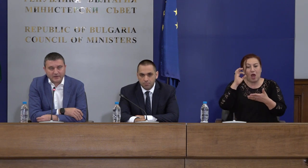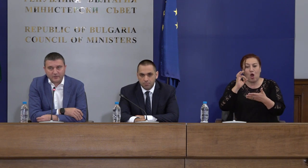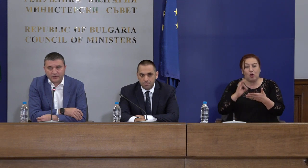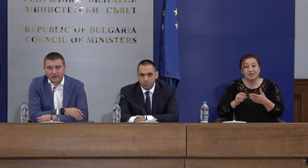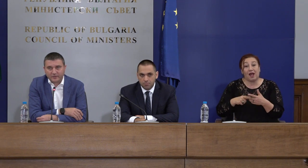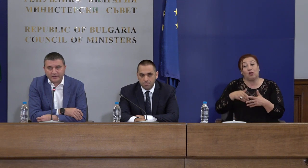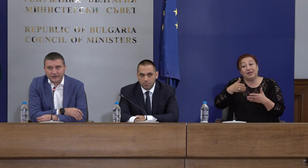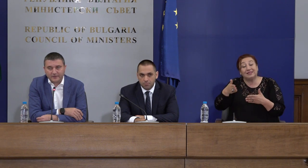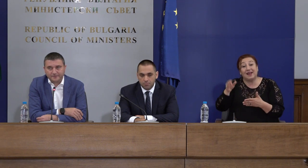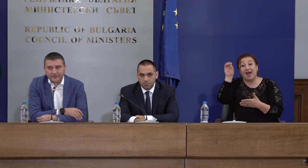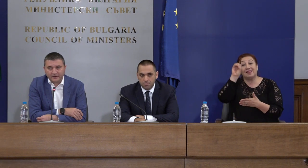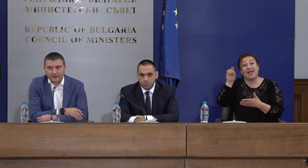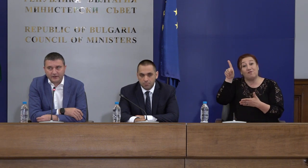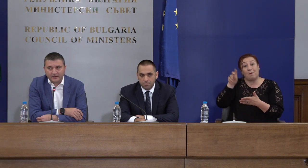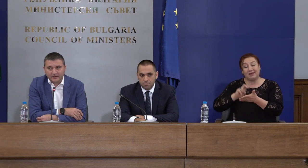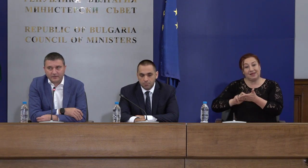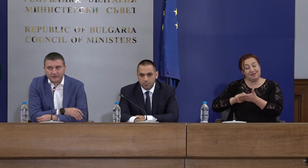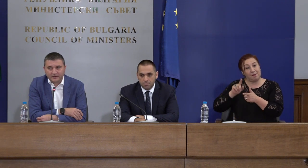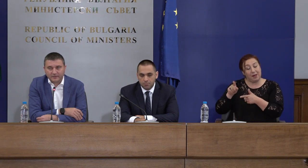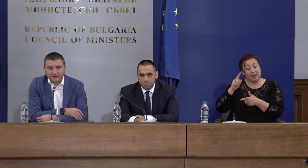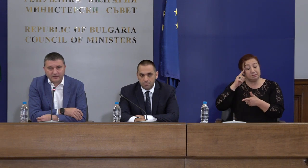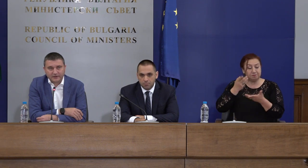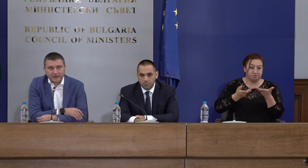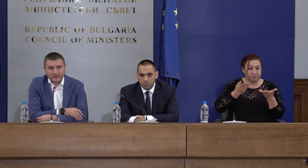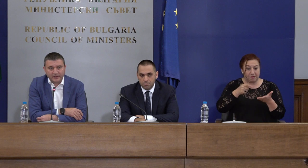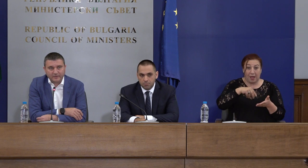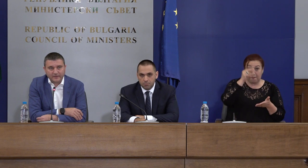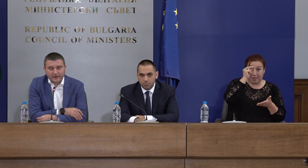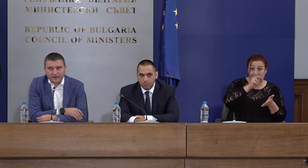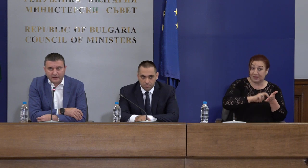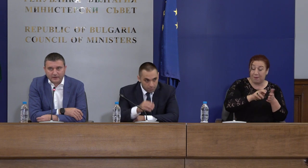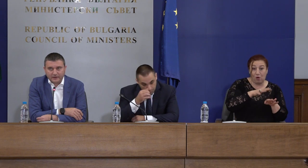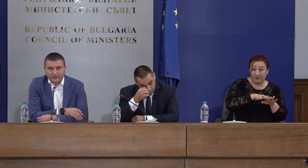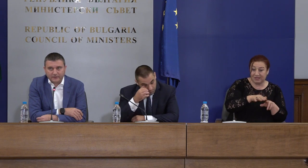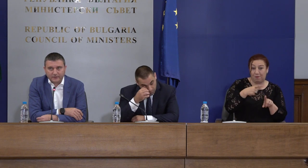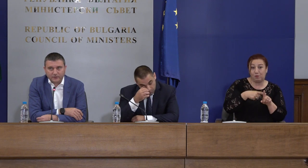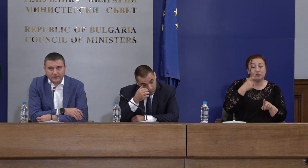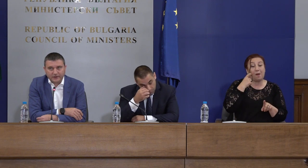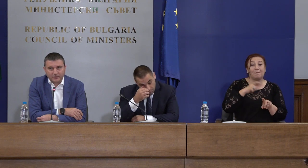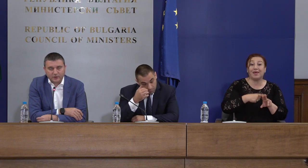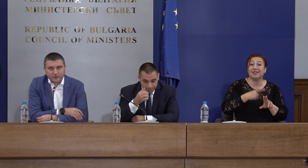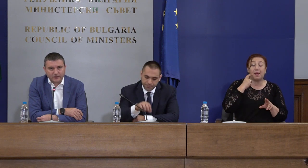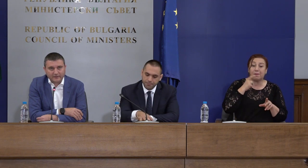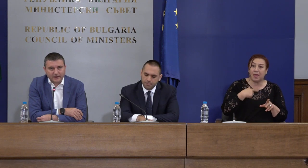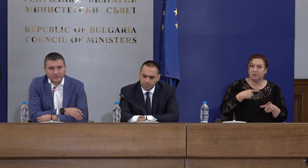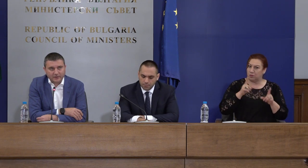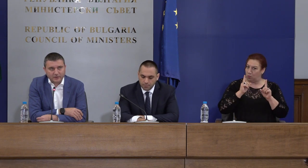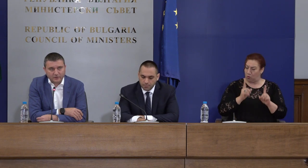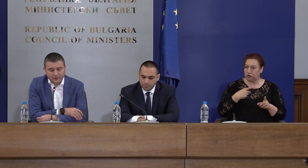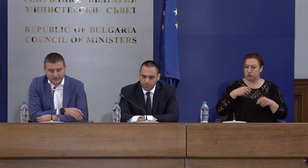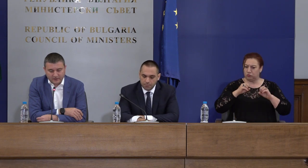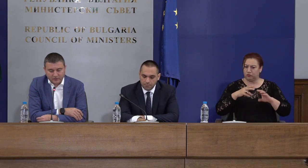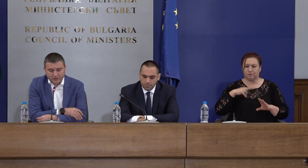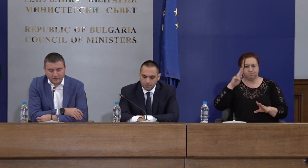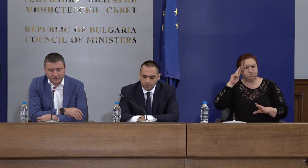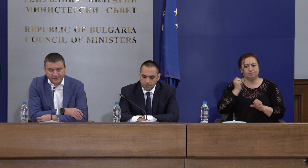ЕЦБ, за да може тя да прецени дали българската банкова система и БНБ са в кондиция, която позволява на ЕЦБ да